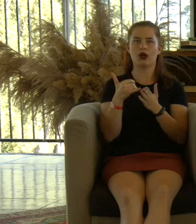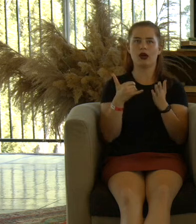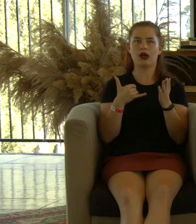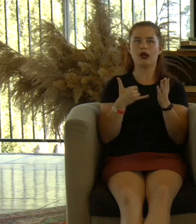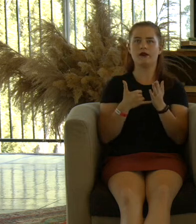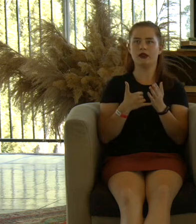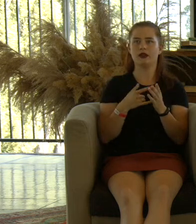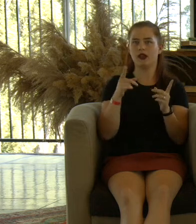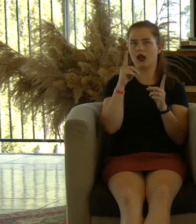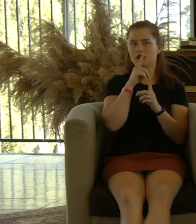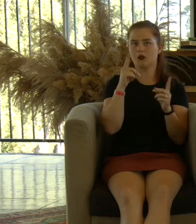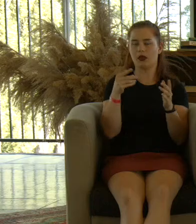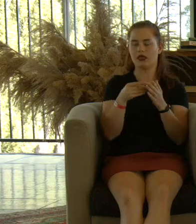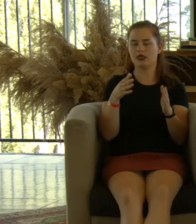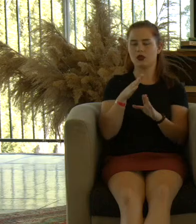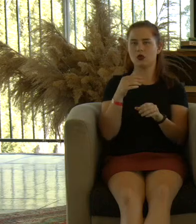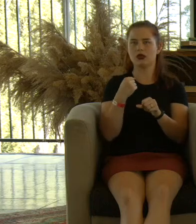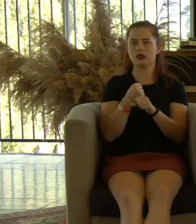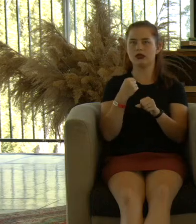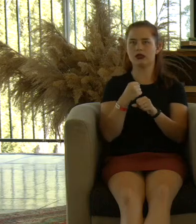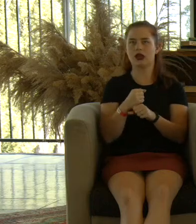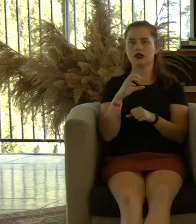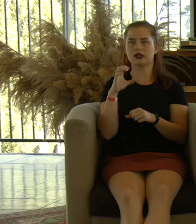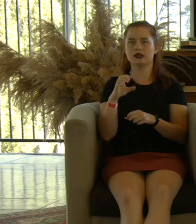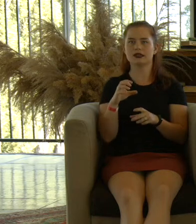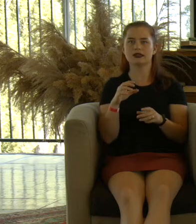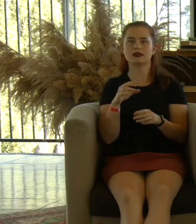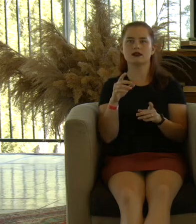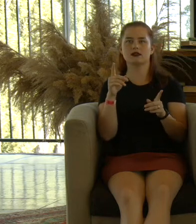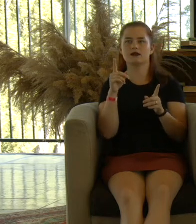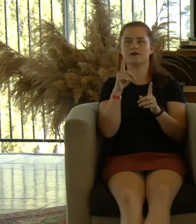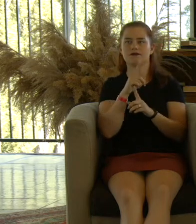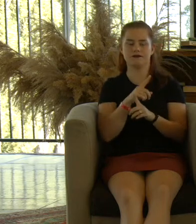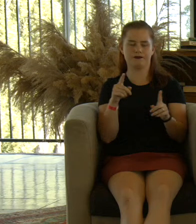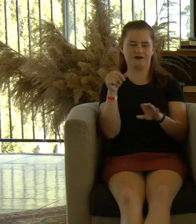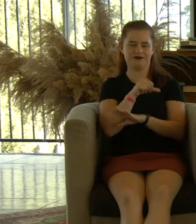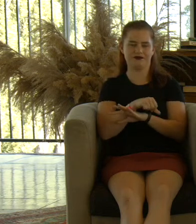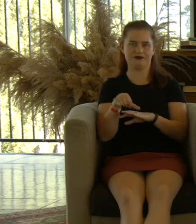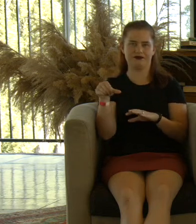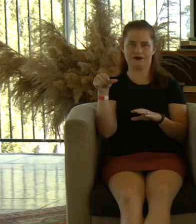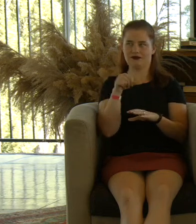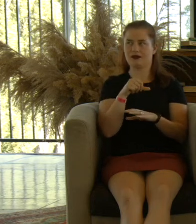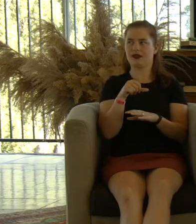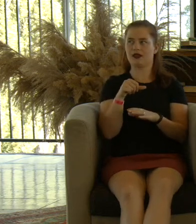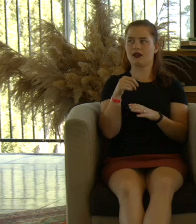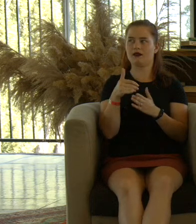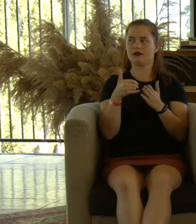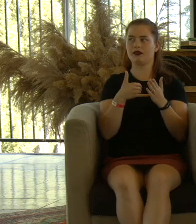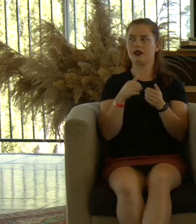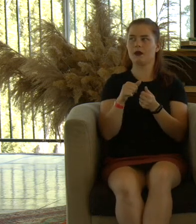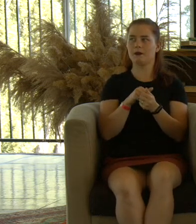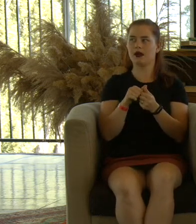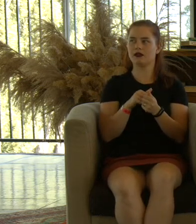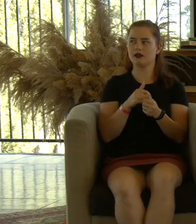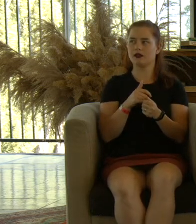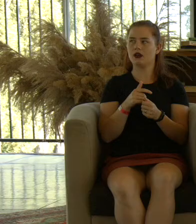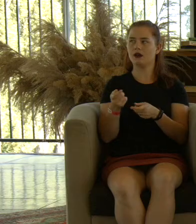особого недорогого, делается из импортного виноматериала. Это что значит? Страны, в которых очень много винограда,